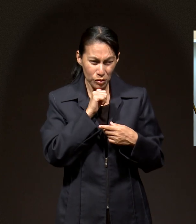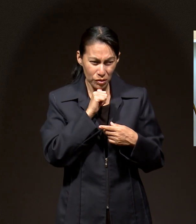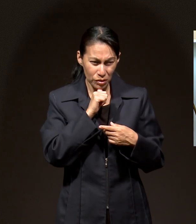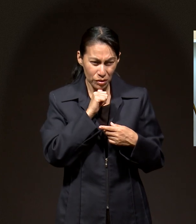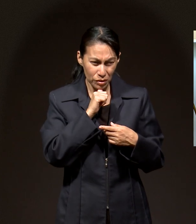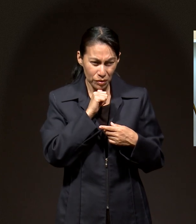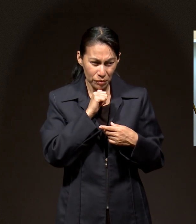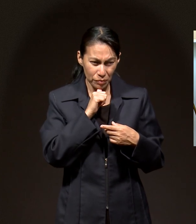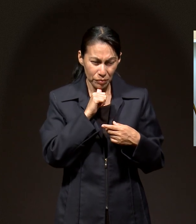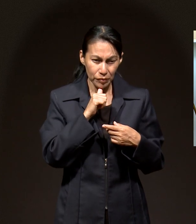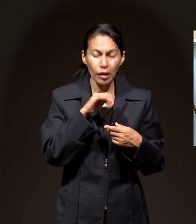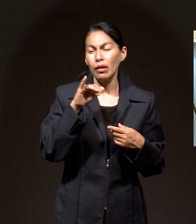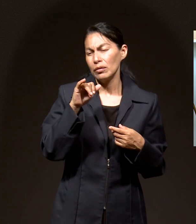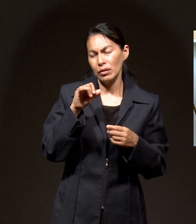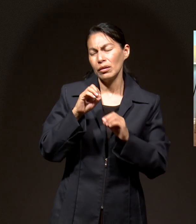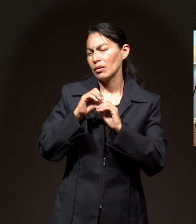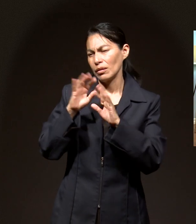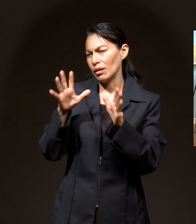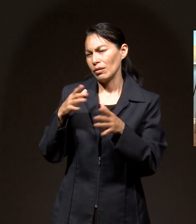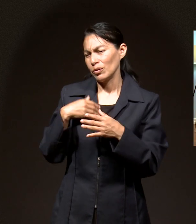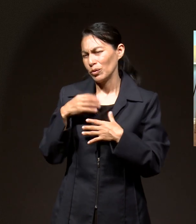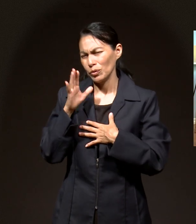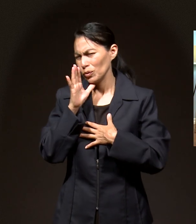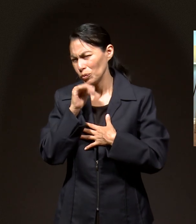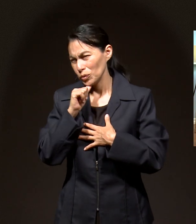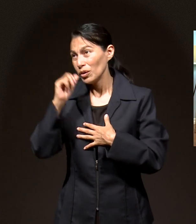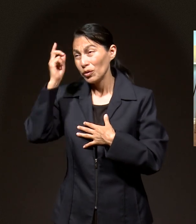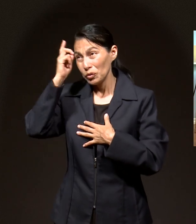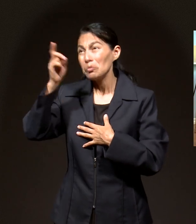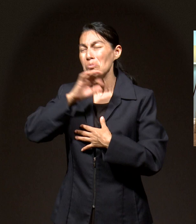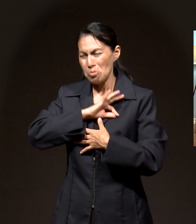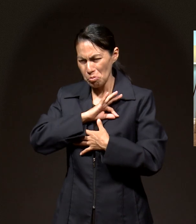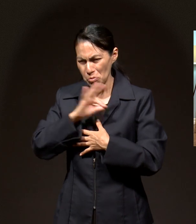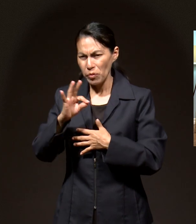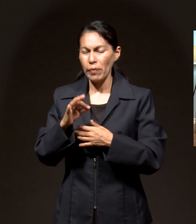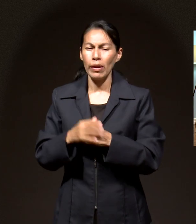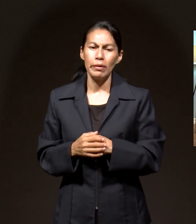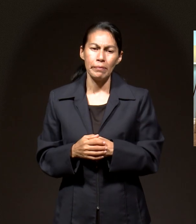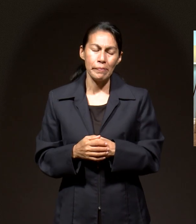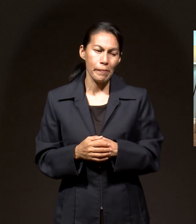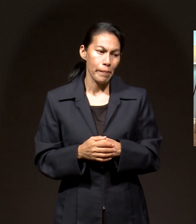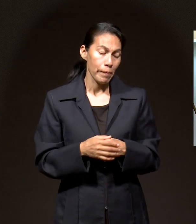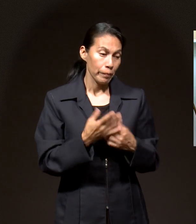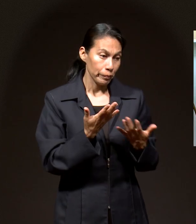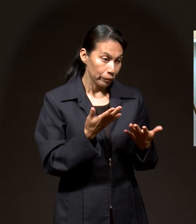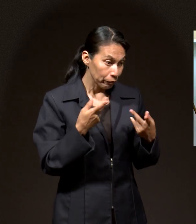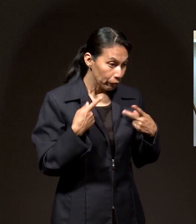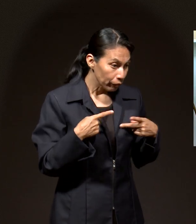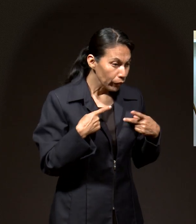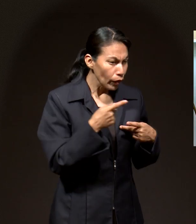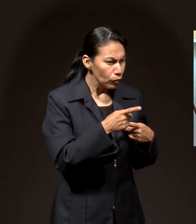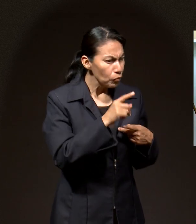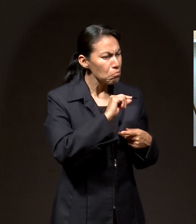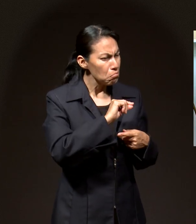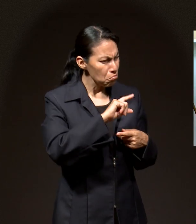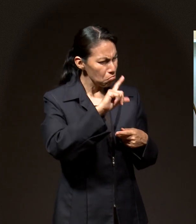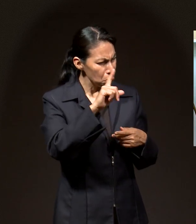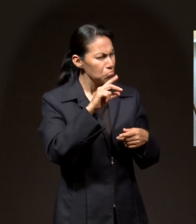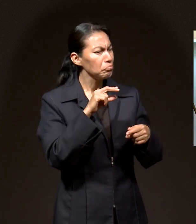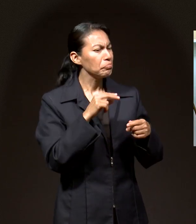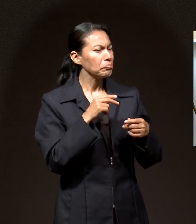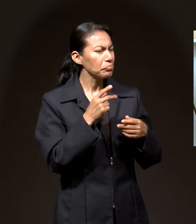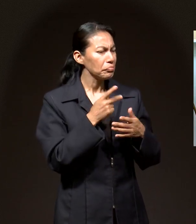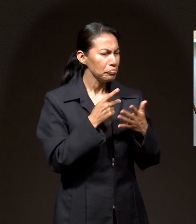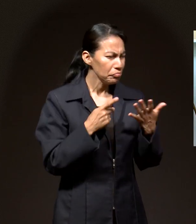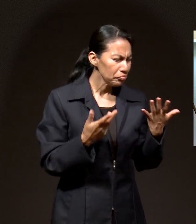llegado al límite de tus capacidades humanamente. Sin lugar a dudas, sin lugar a dudas. Una persona tan preparada como tú, que